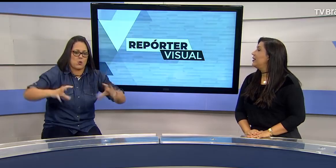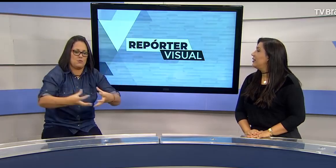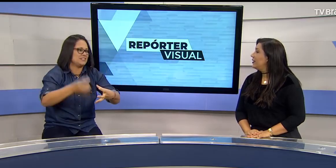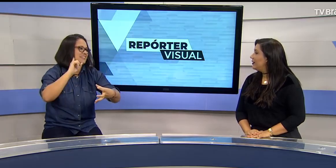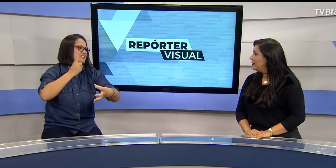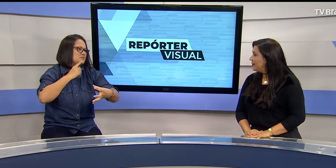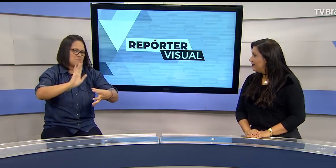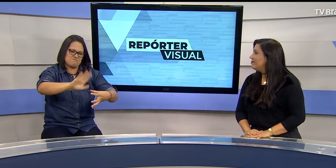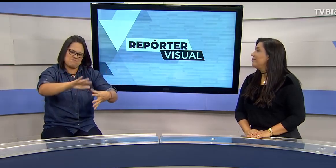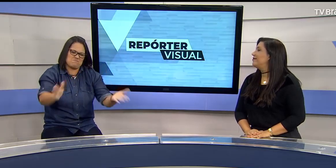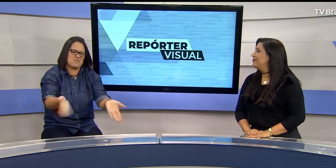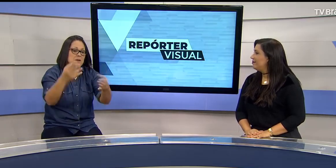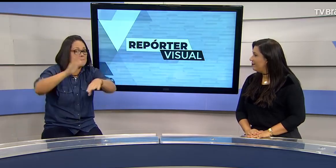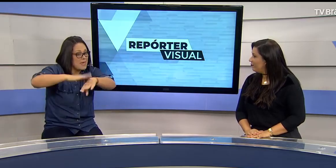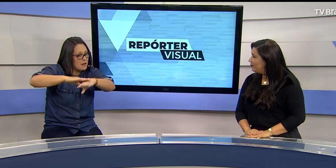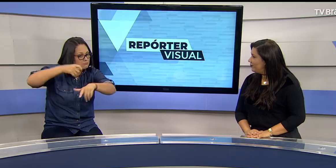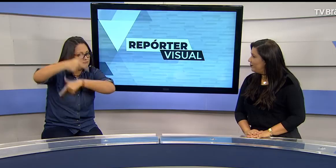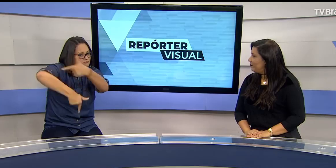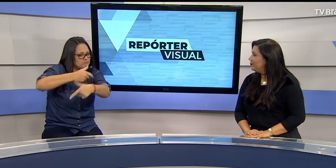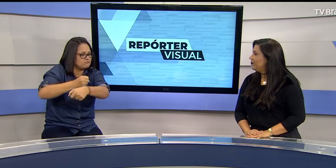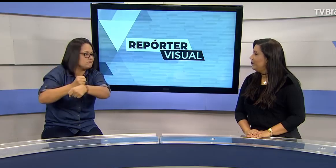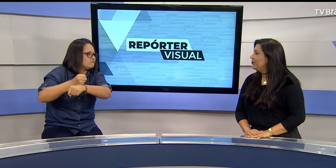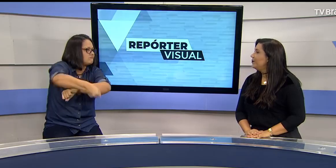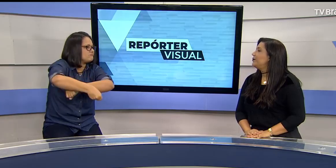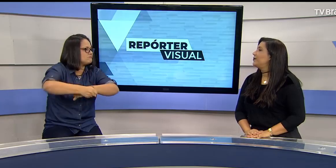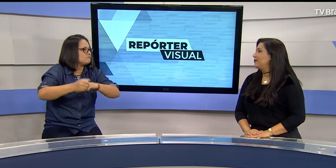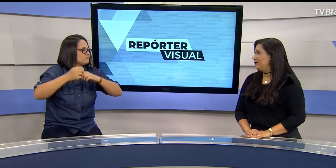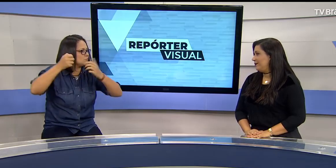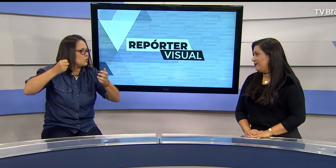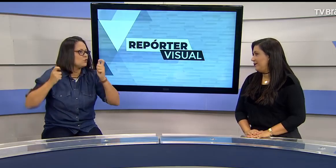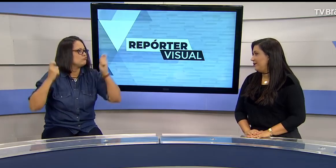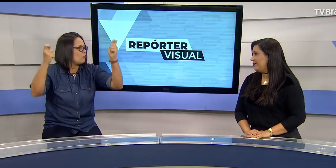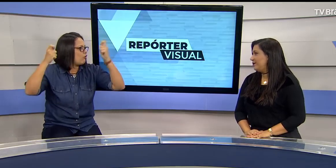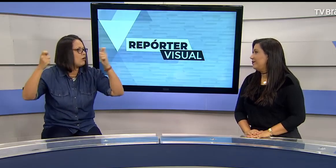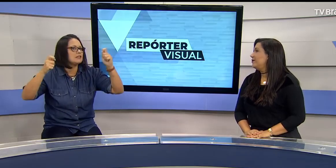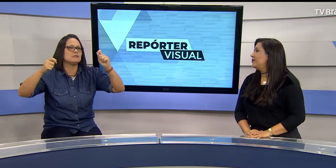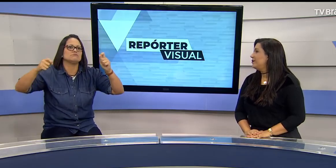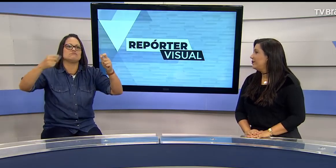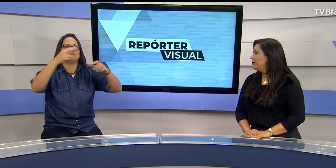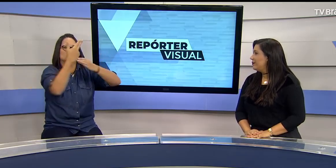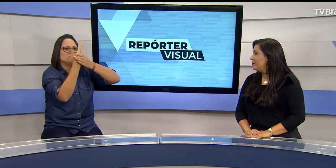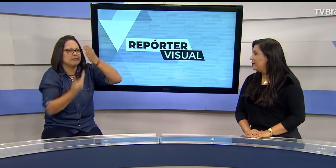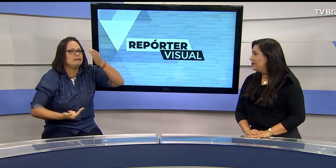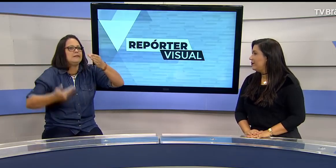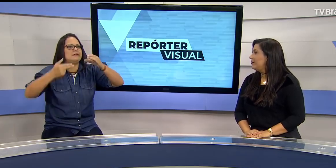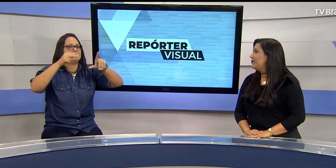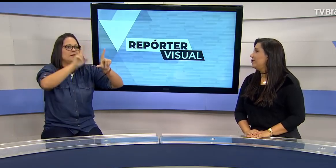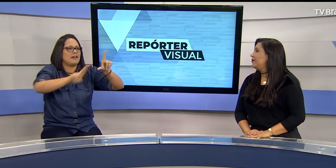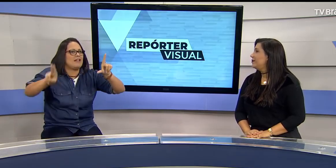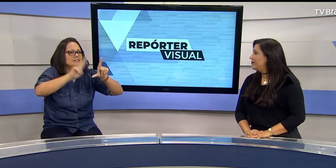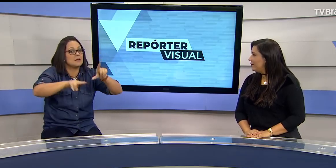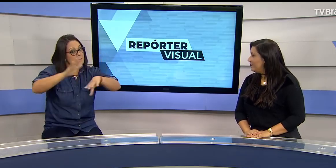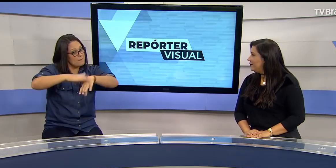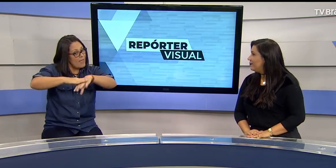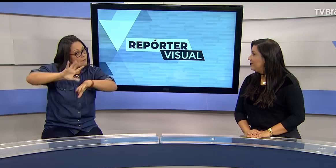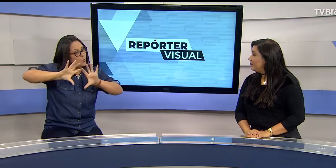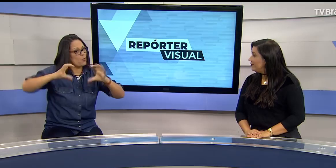sim para a comunidade surda, como a garantia de uma educação bilíngue, legenda oculta nas produções. Eu nunca encarei